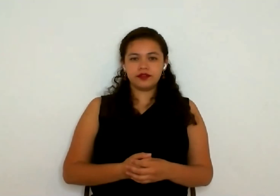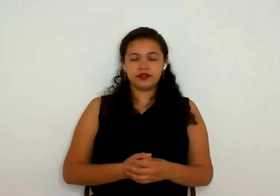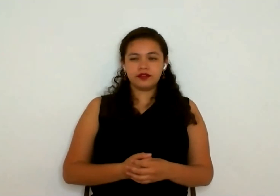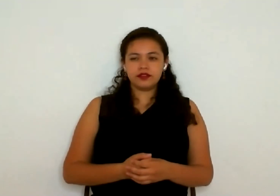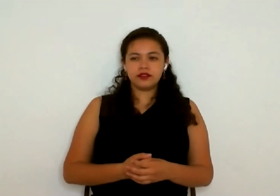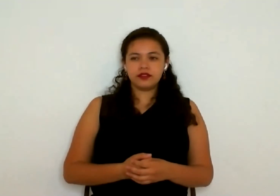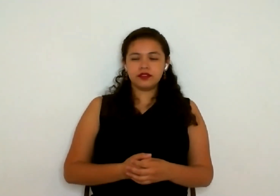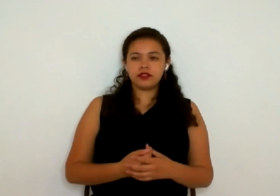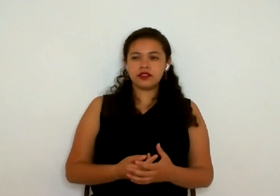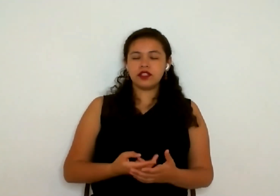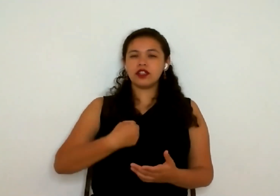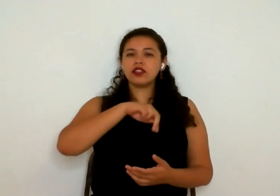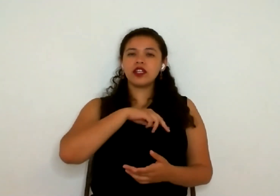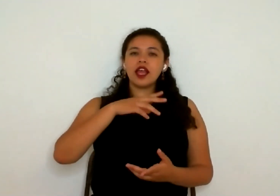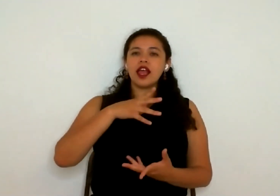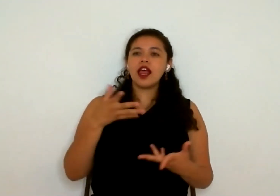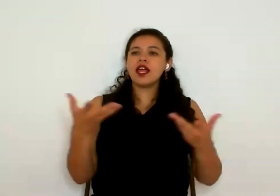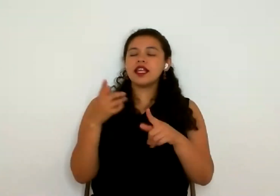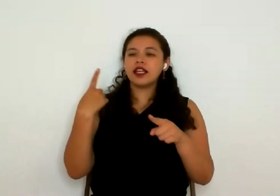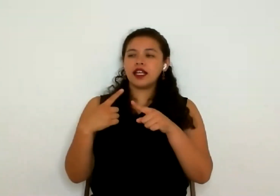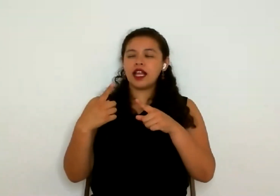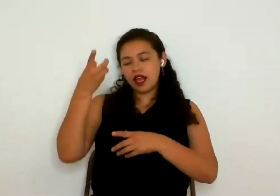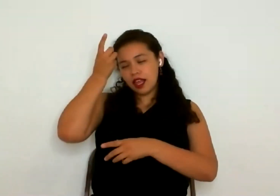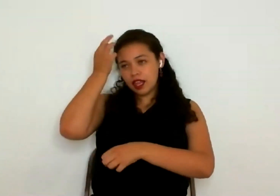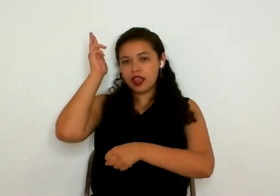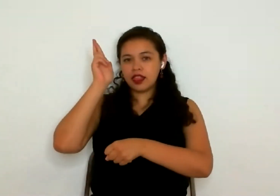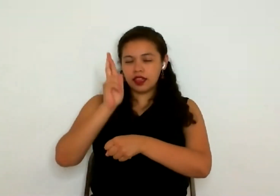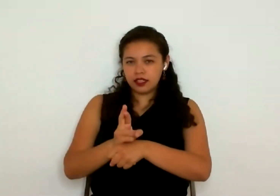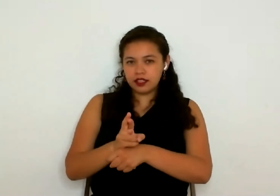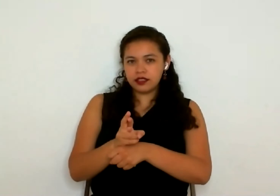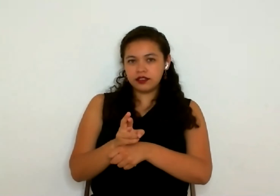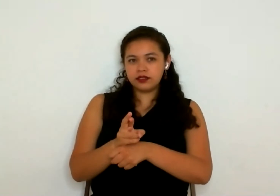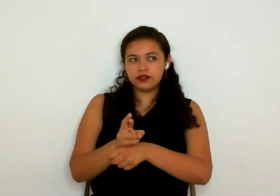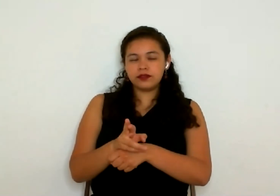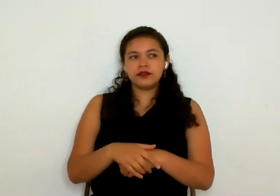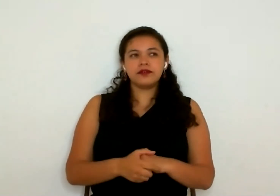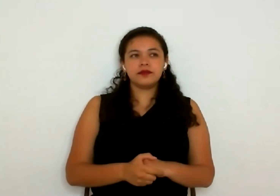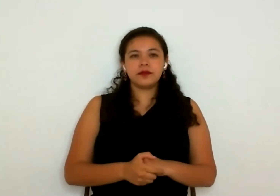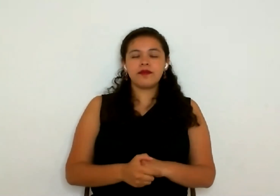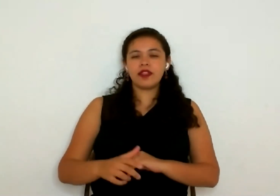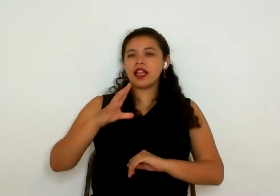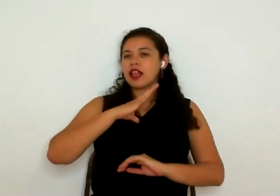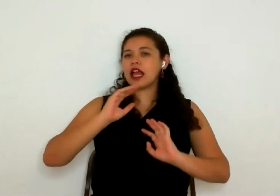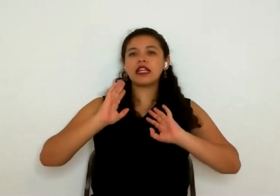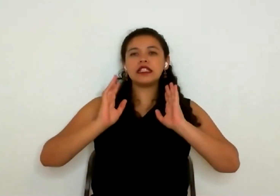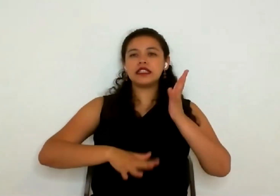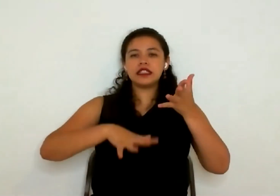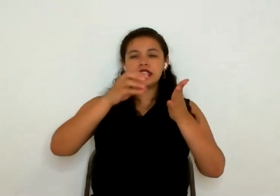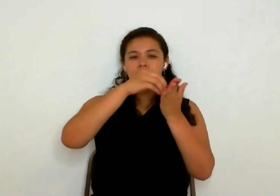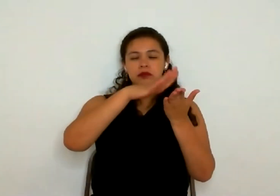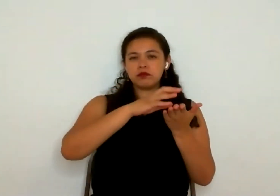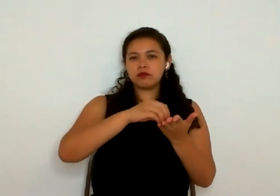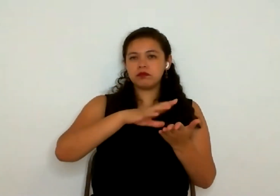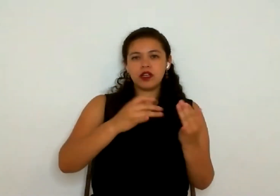hacemos directamente la dirección tenemos un un machote que realizamos y éste lo hace la